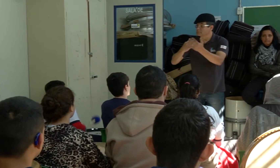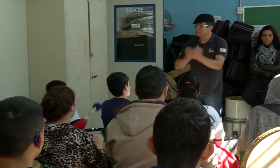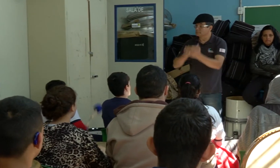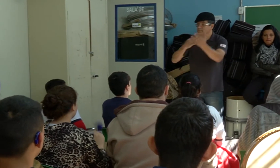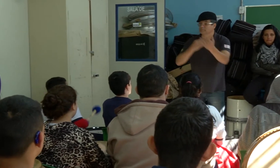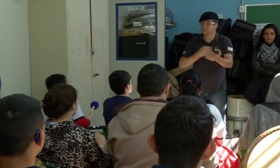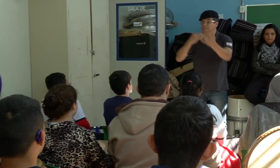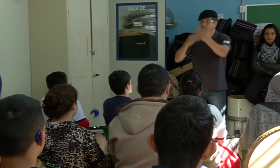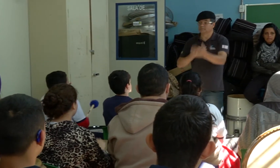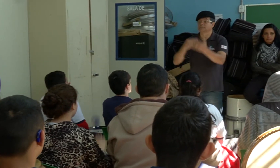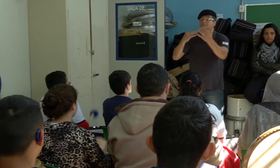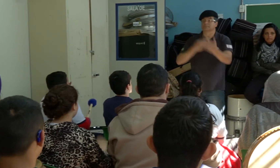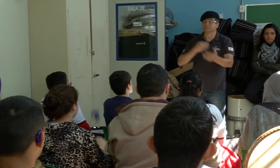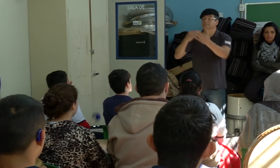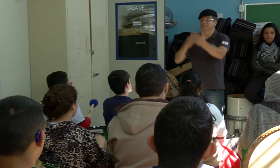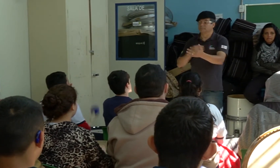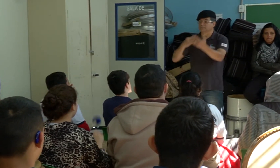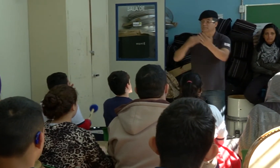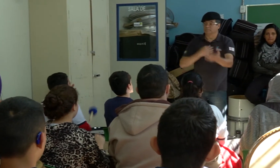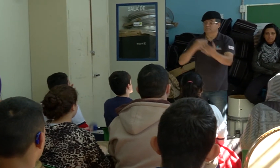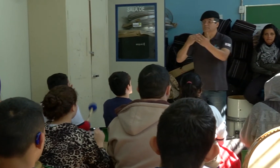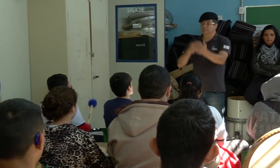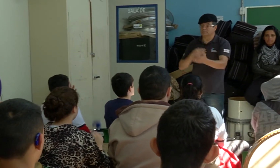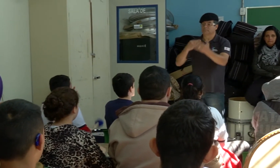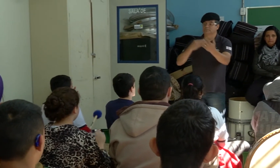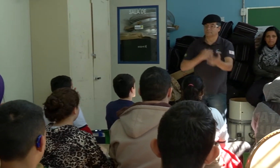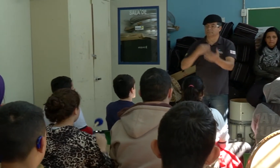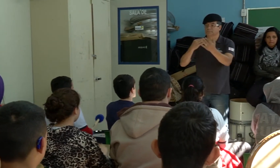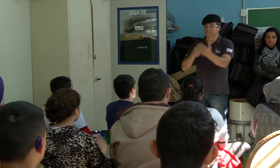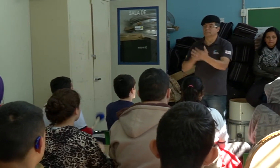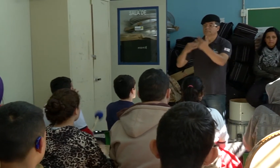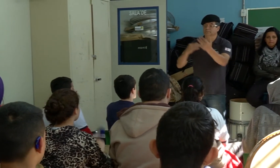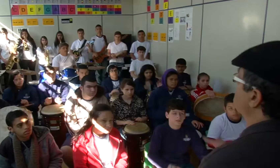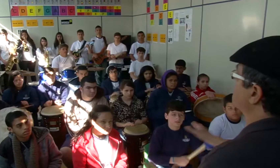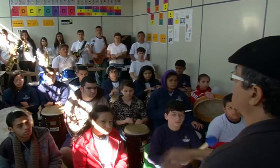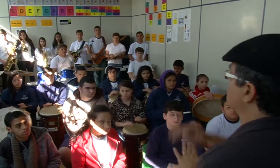a linguagem mais próxima possível da linguagem universal musical.